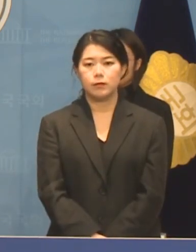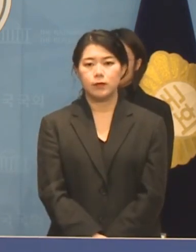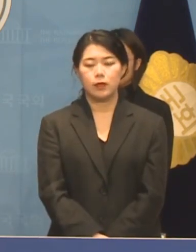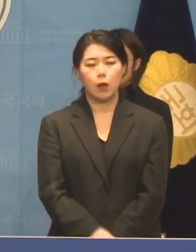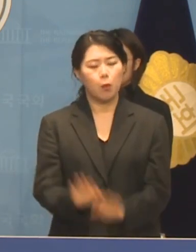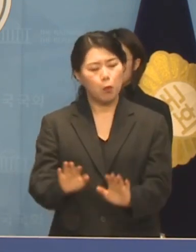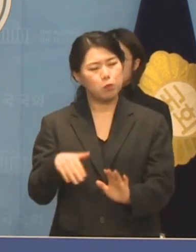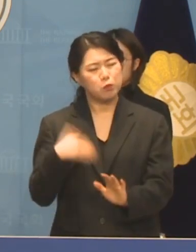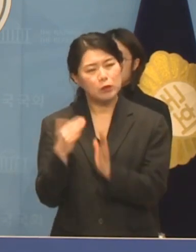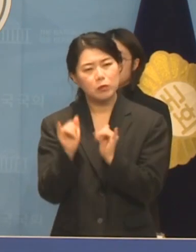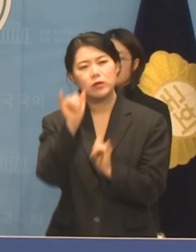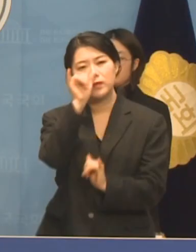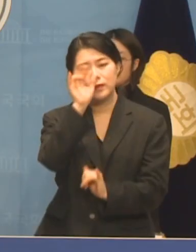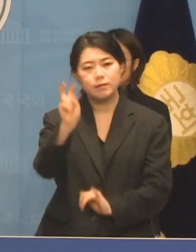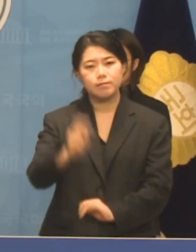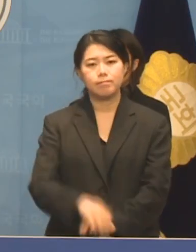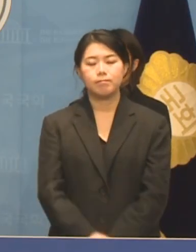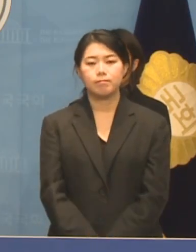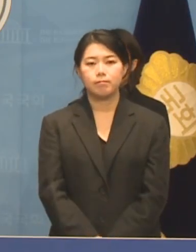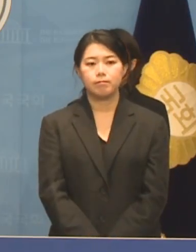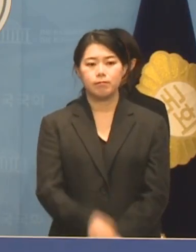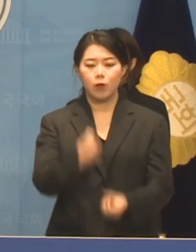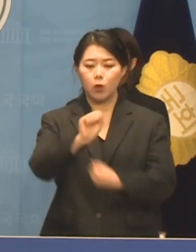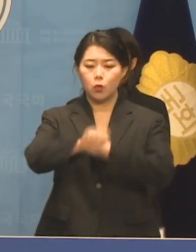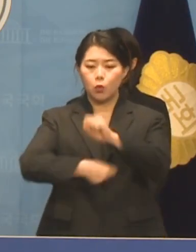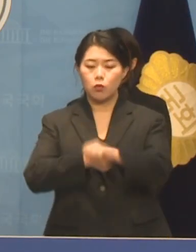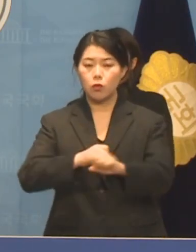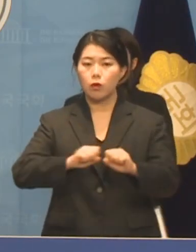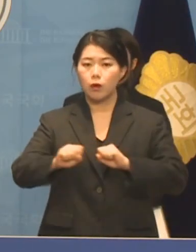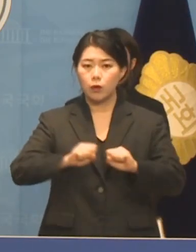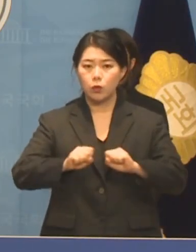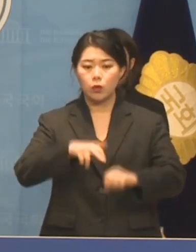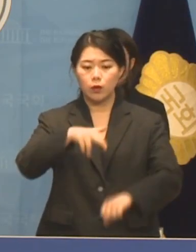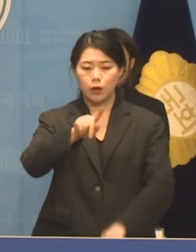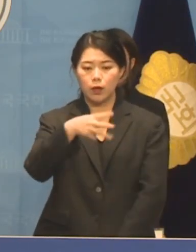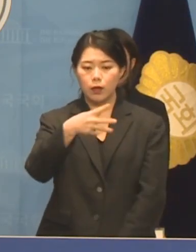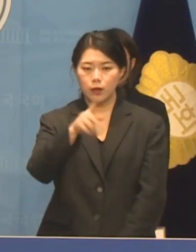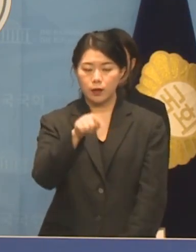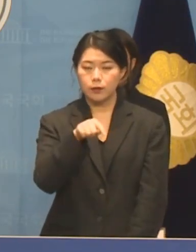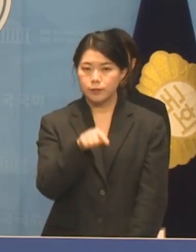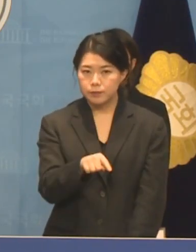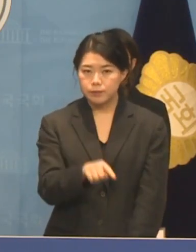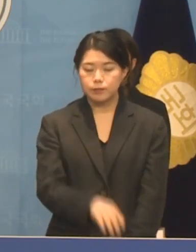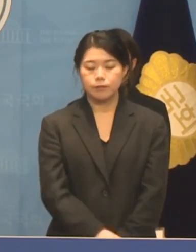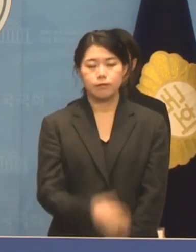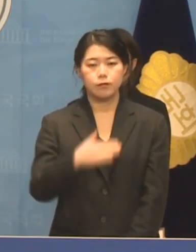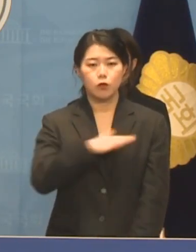계실 거예요. 사실 이 동물권 행동 카라는 우리 사회에서